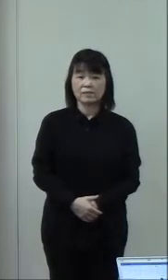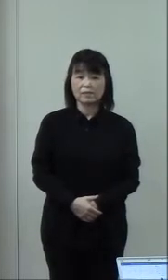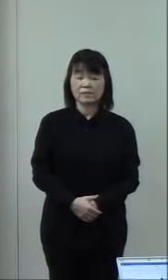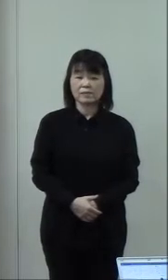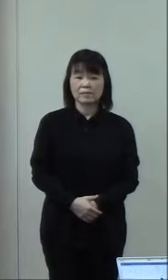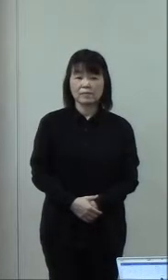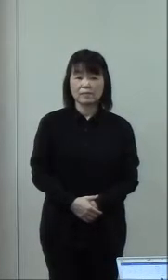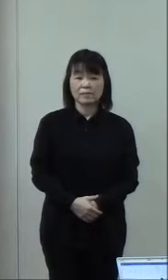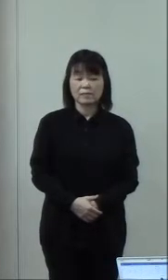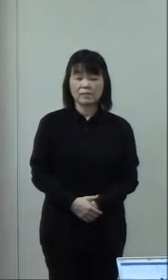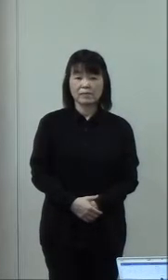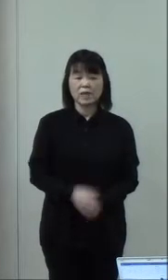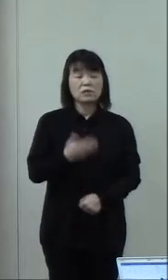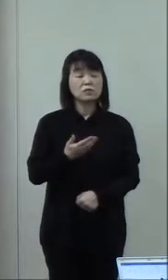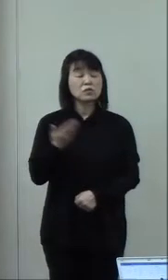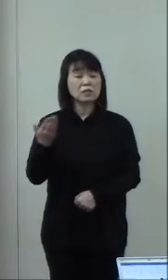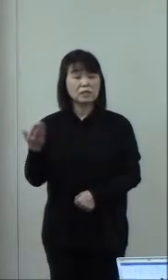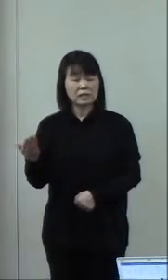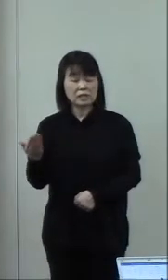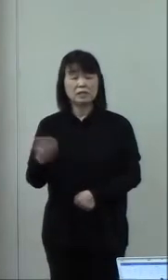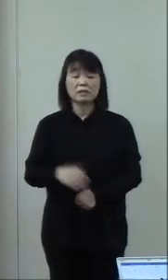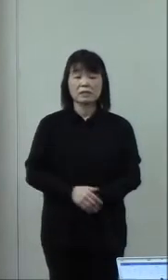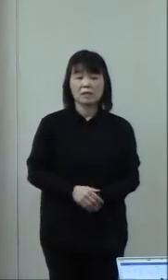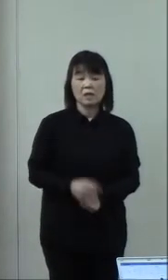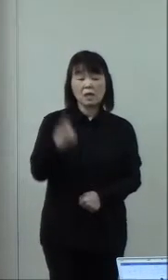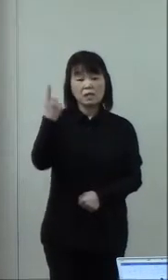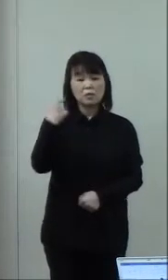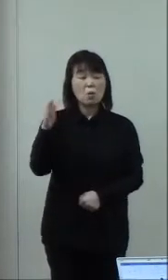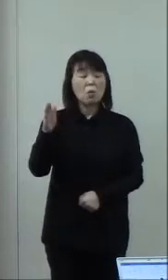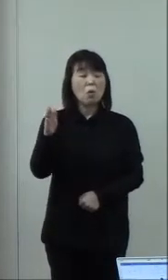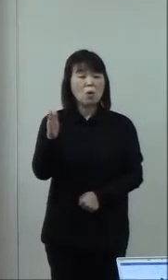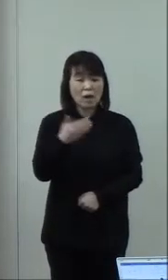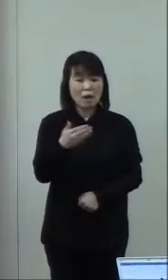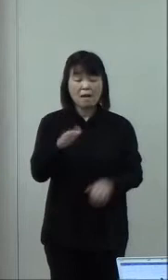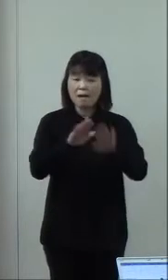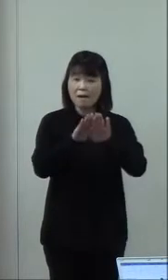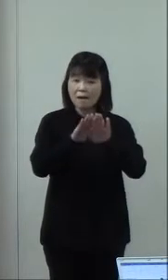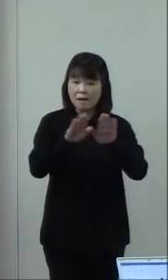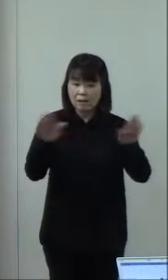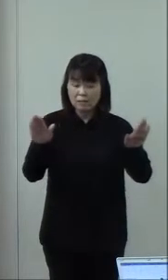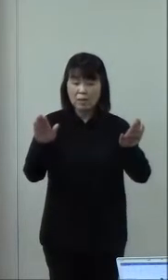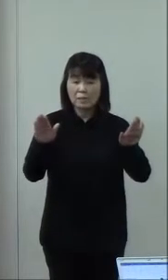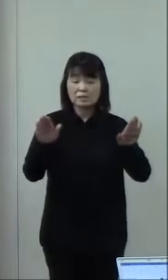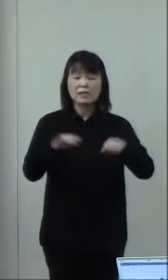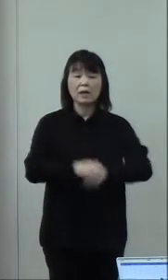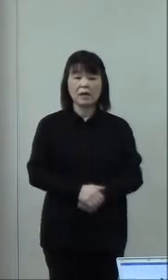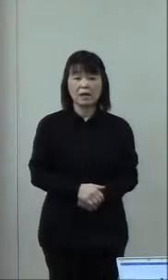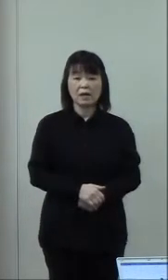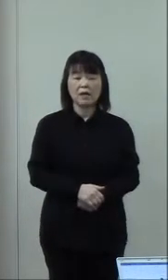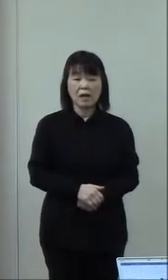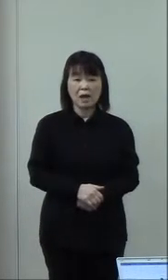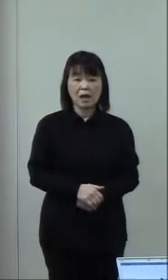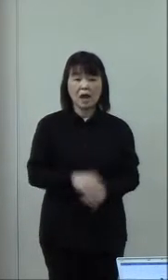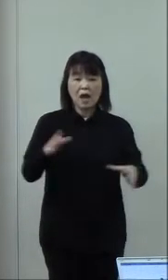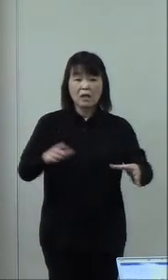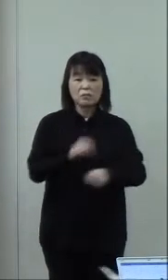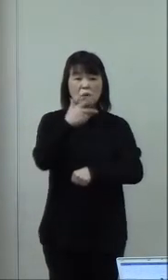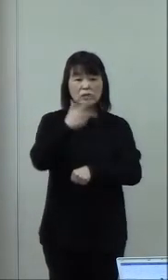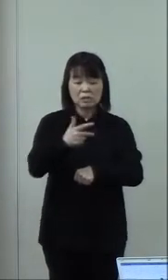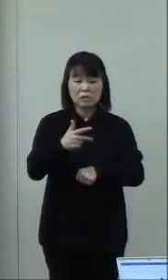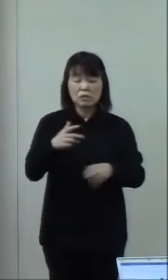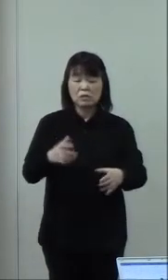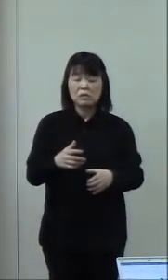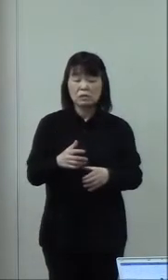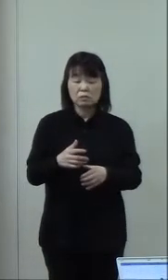次に、これは昨日から、始めましたけども、次期出雲市総合振興計画に係